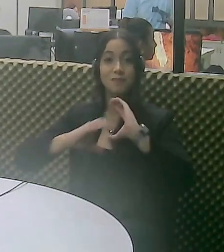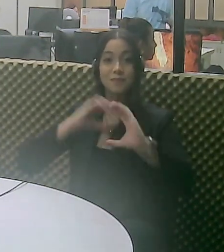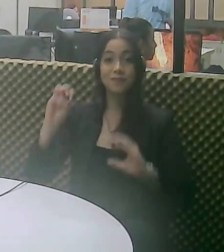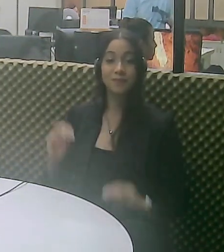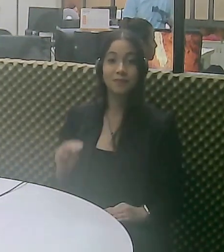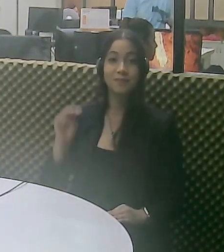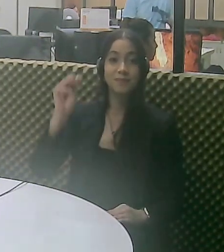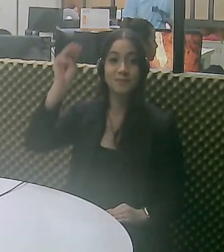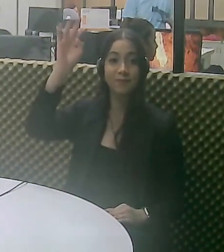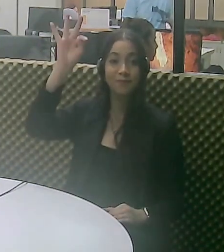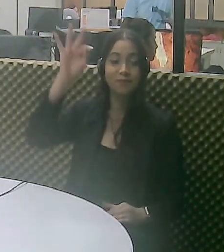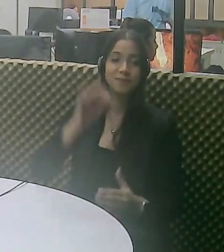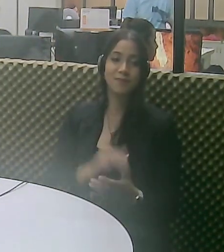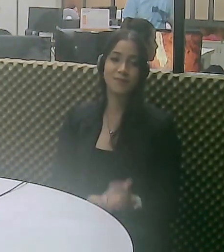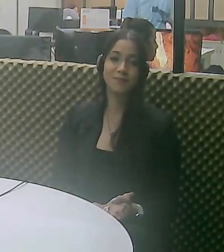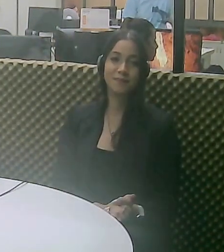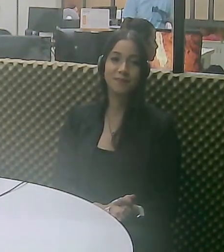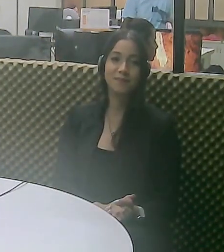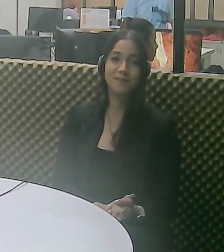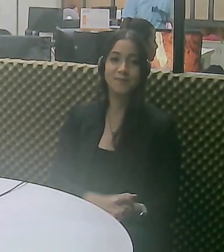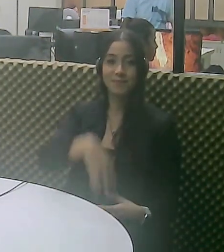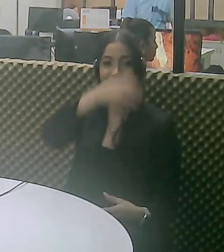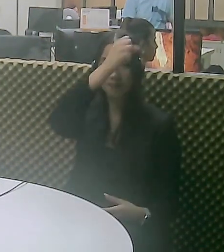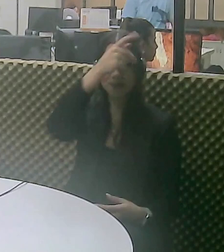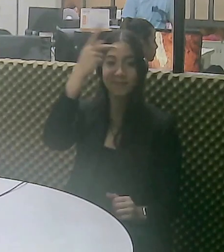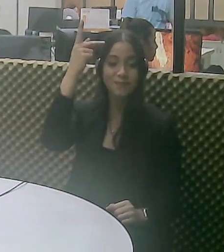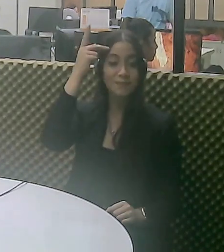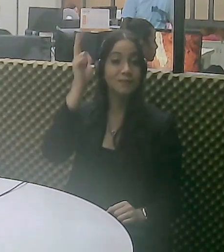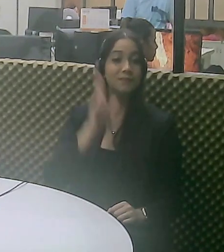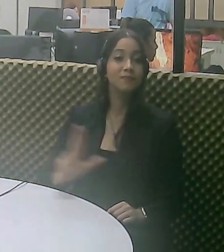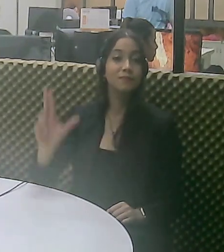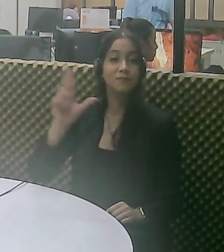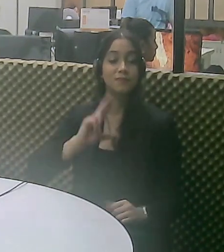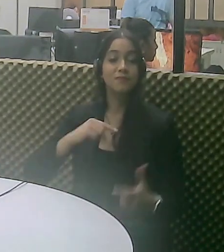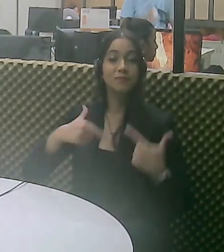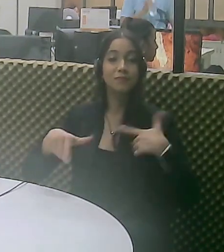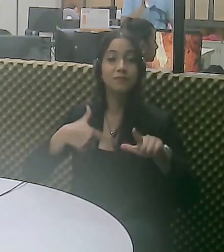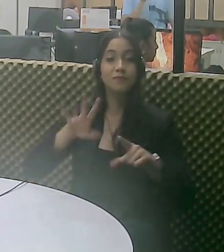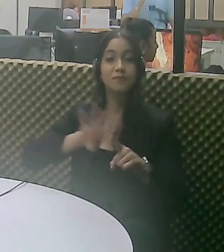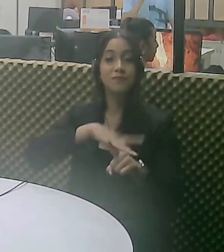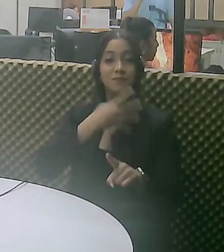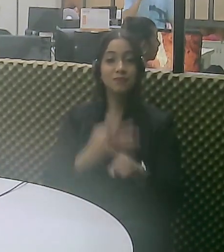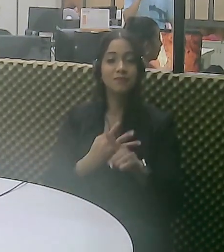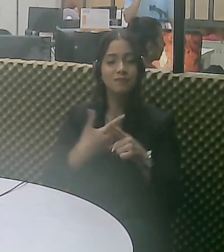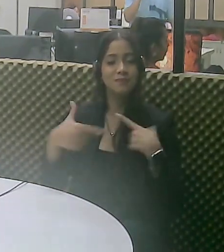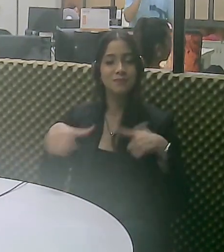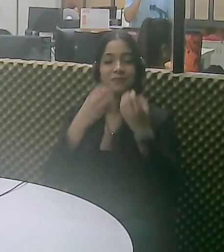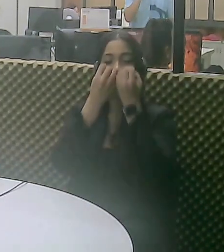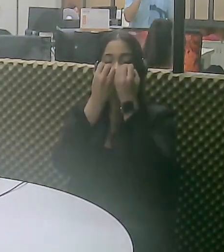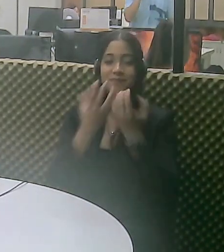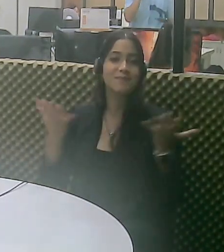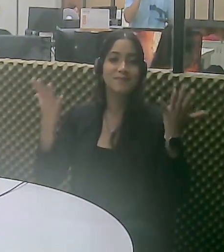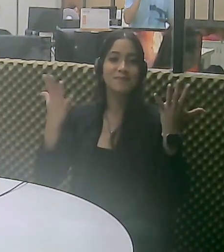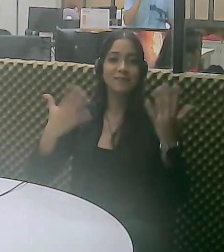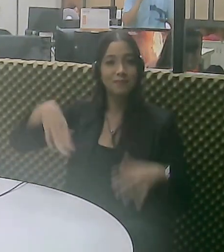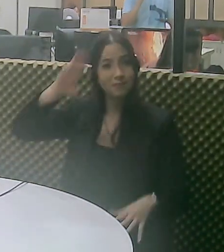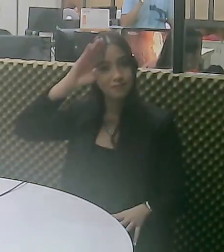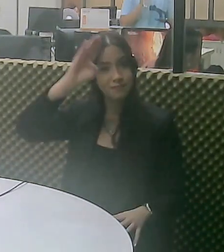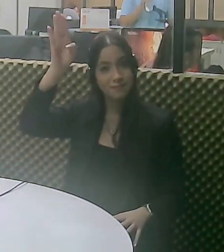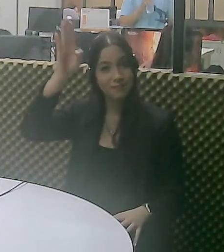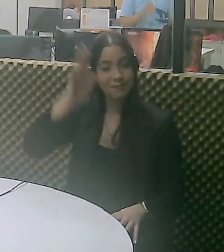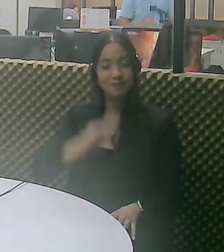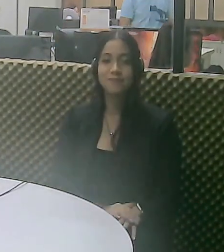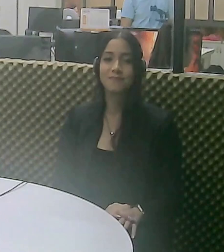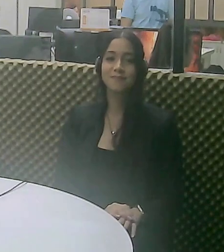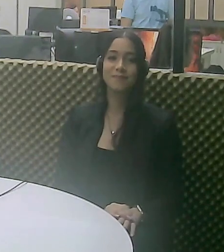Governo e Comunicação, Marco Túlio de Castro Kalimann. Prefeitura de Uberlândia. Fazer mais, fazer bem.